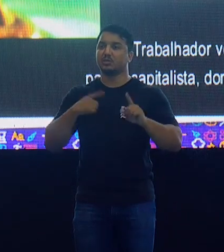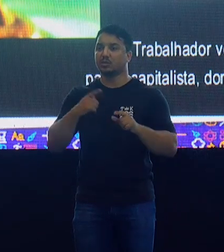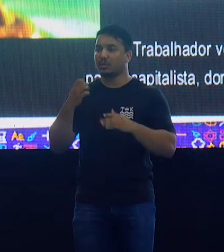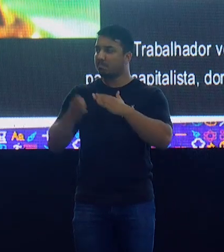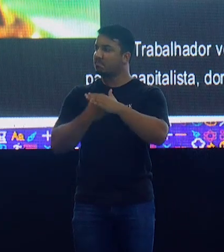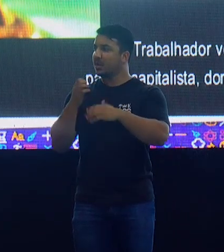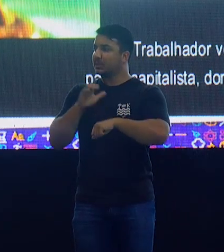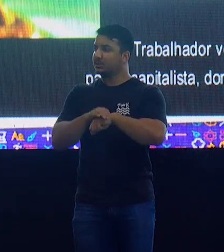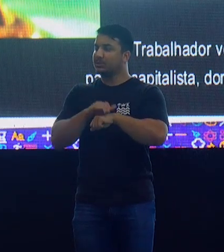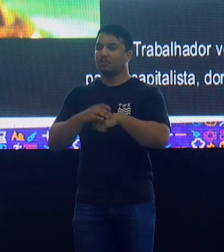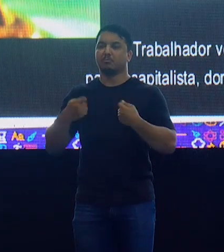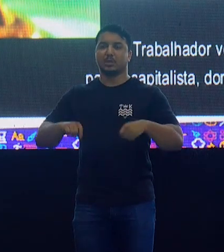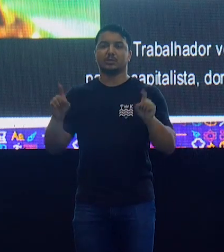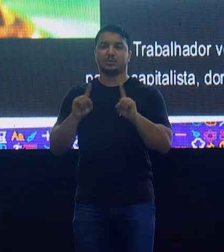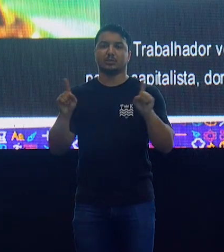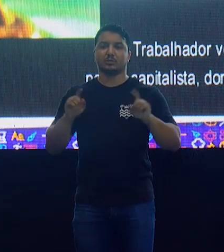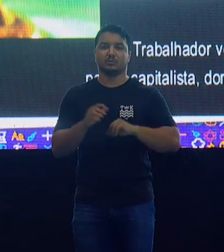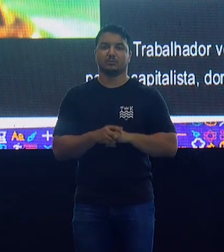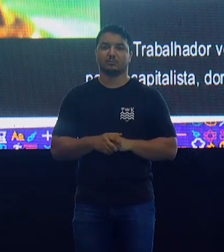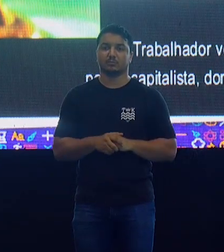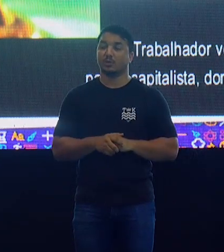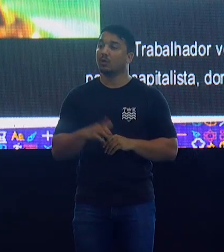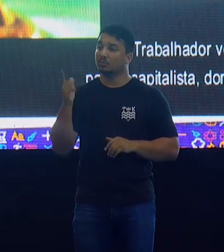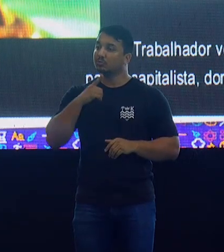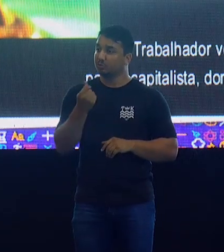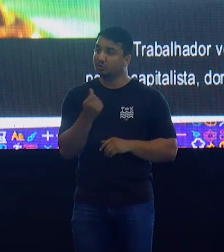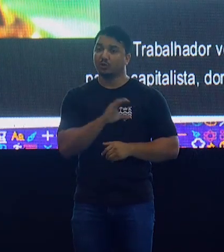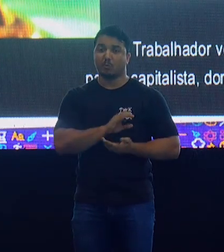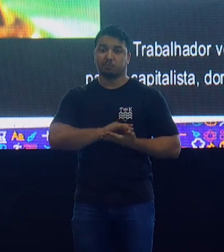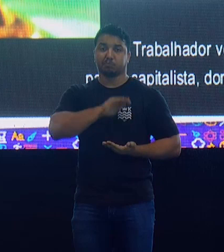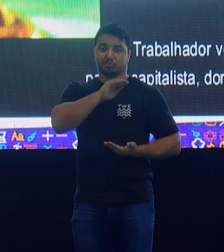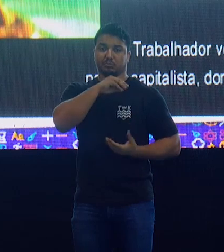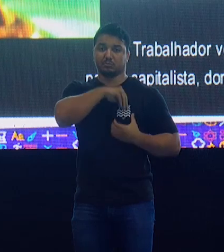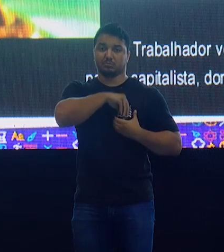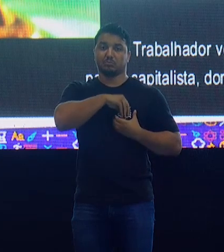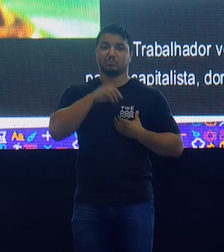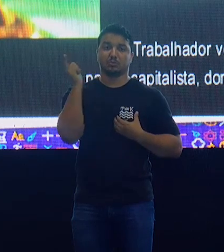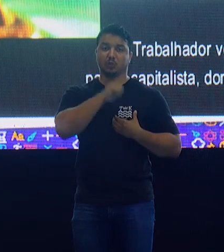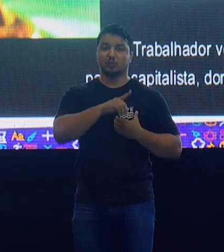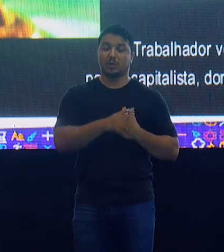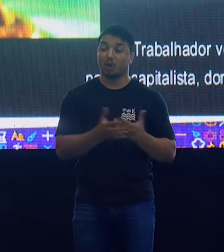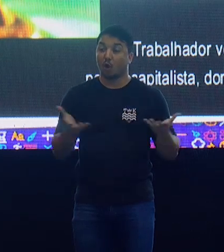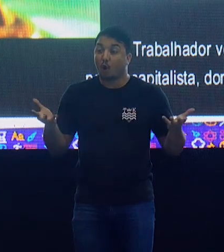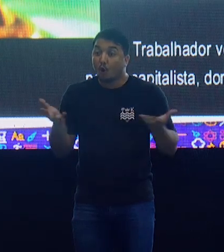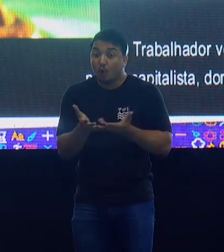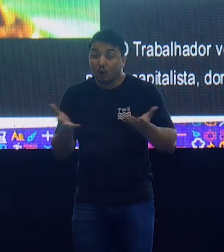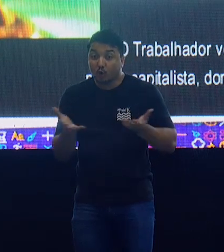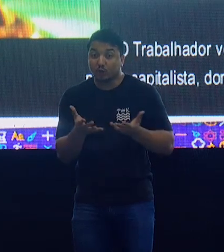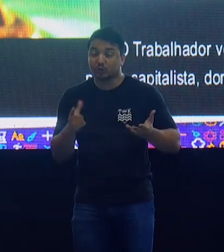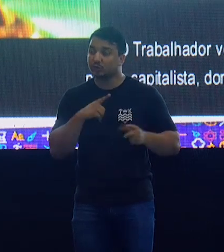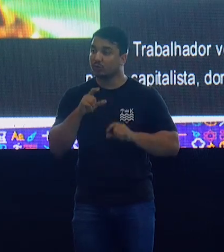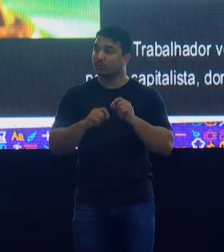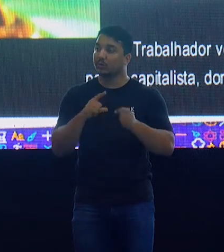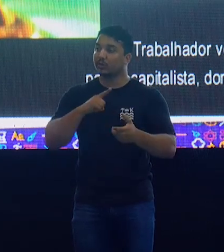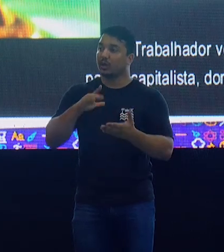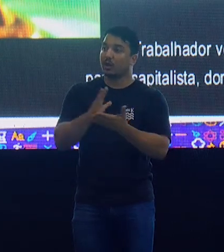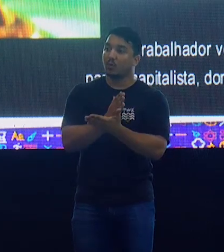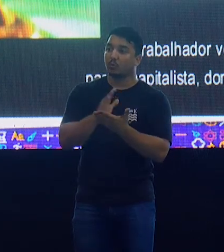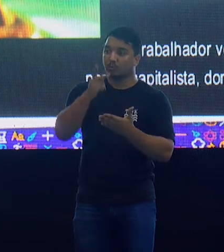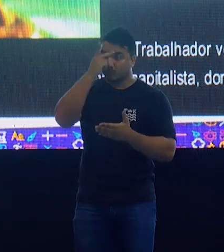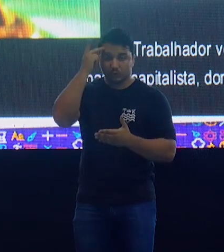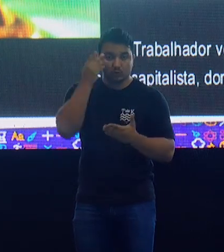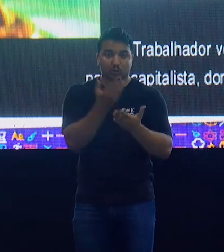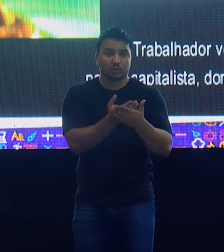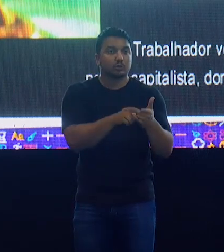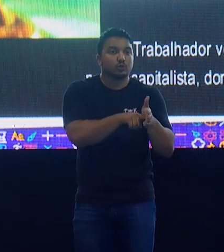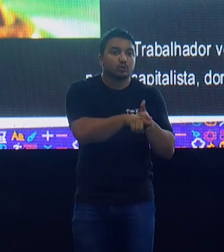uma empresa para ganhar muito dinheiro. Isso é o capitalismo financeiro. Hoje, há alguns